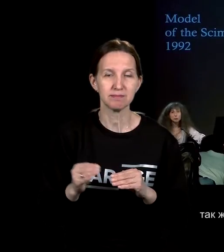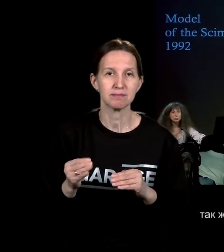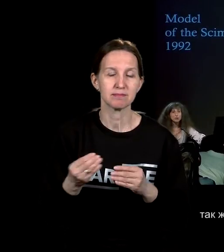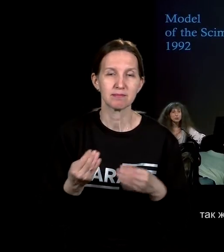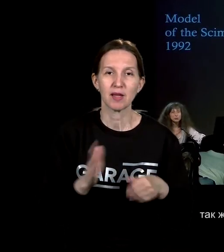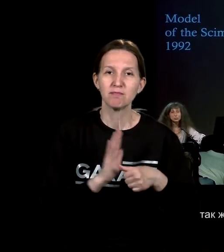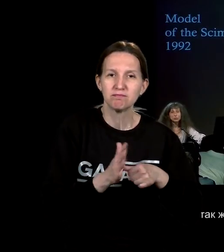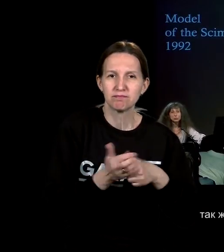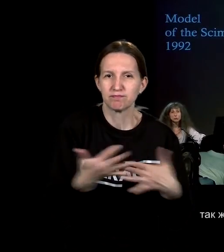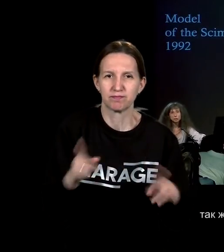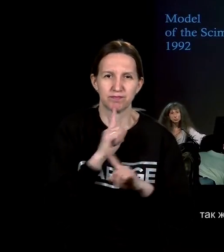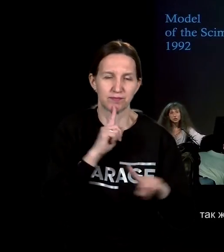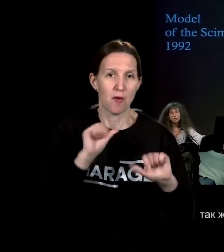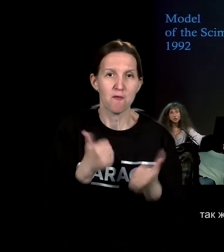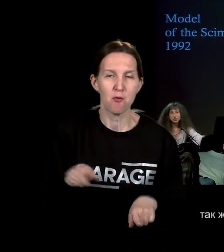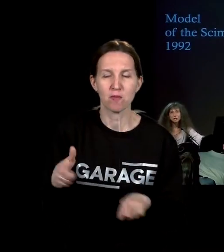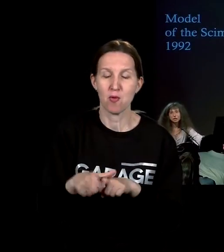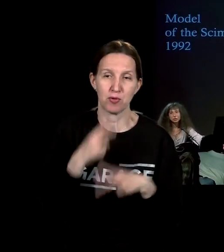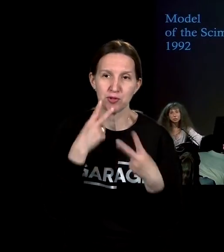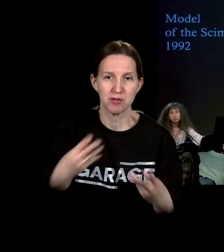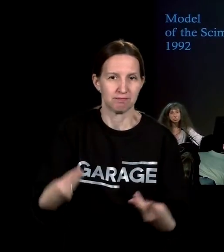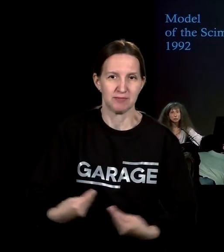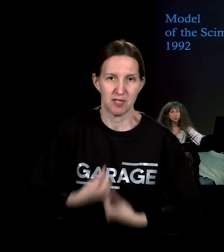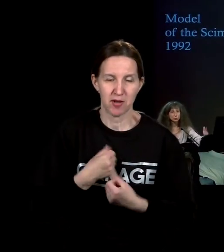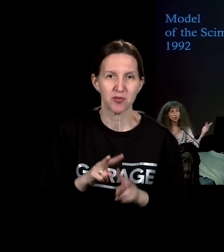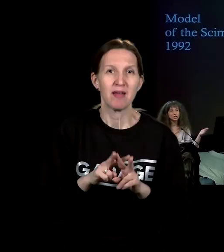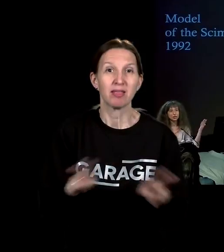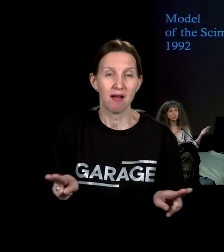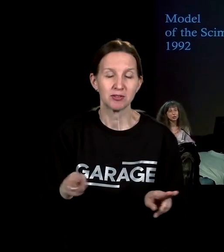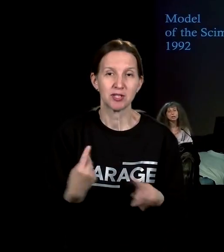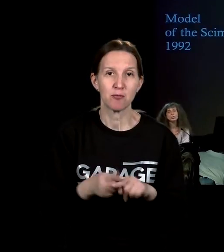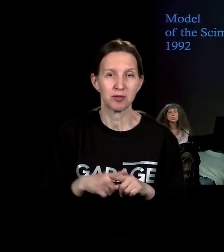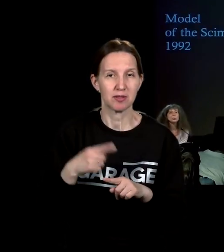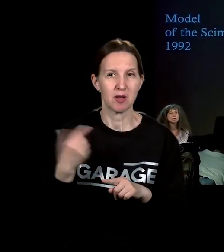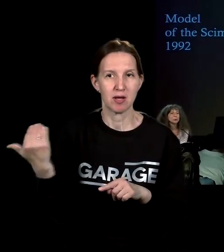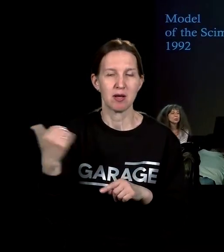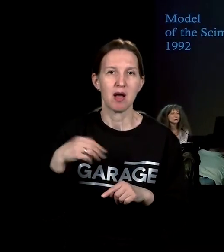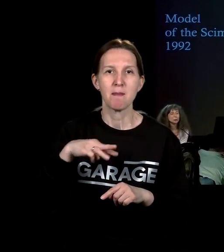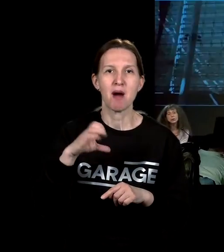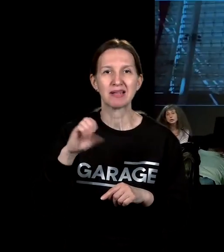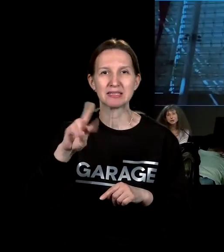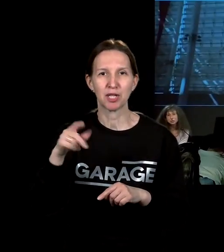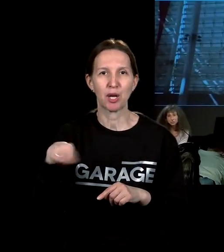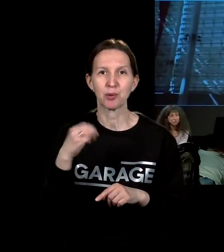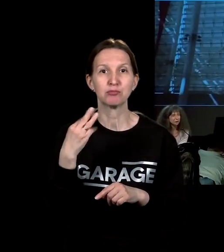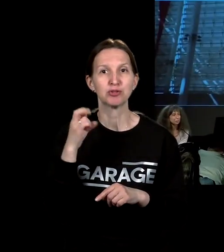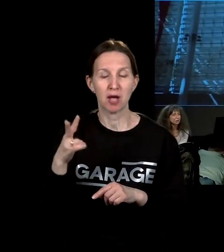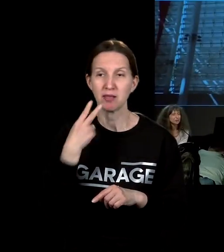винтов и пропеллеров, которые его, видимо, завораживали, так же, как они в какой-то момент, вот это вращательное движение в свое время завораживало Дюшана